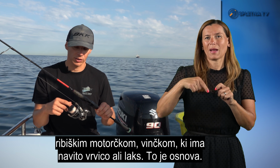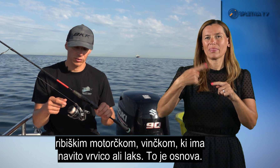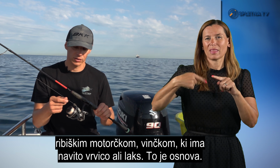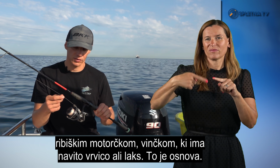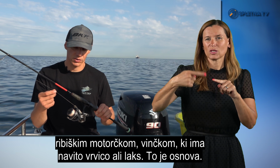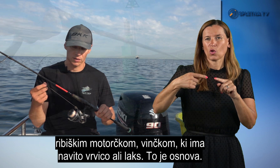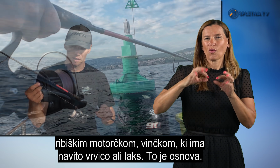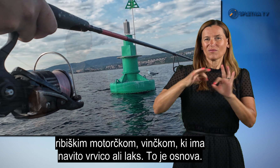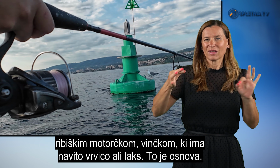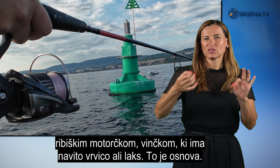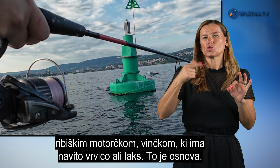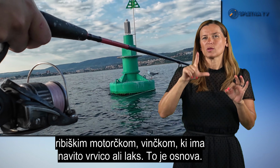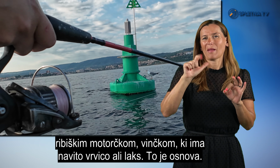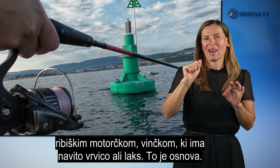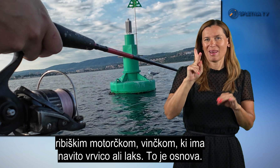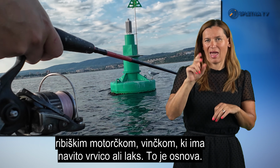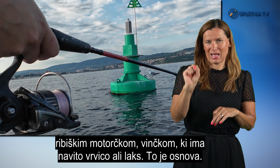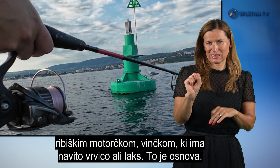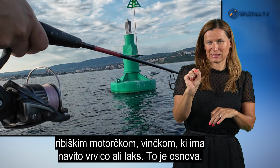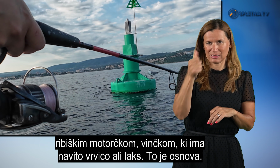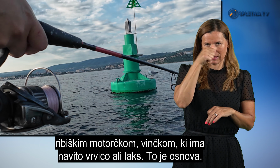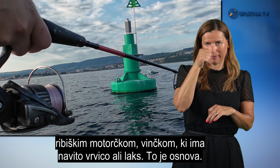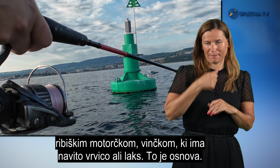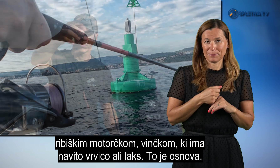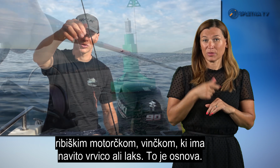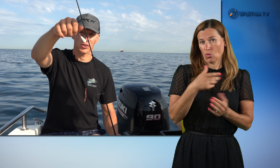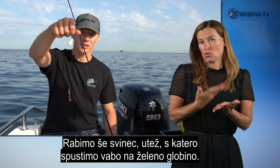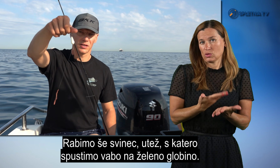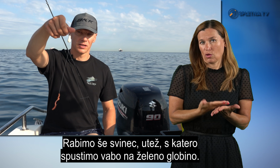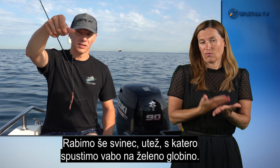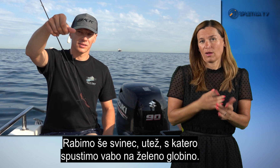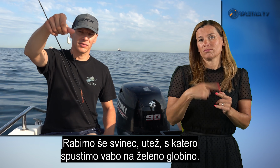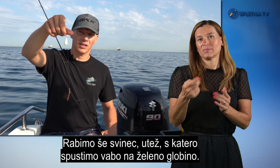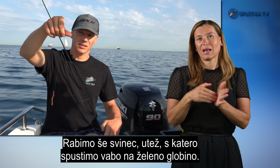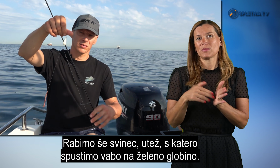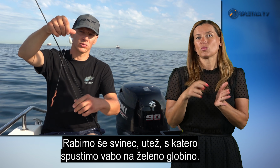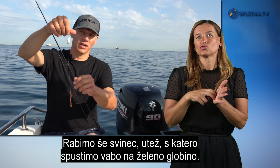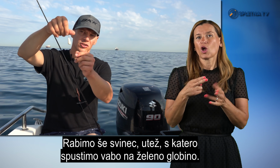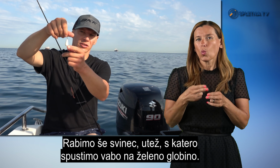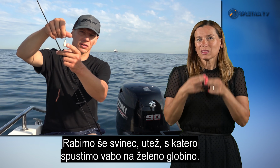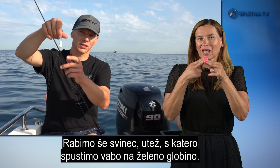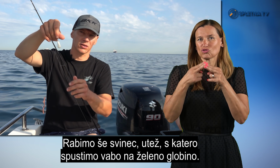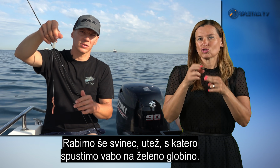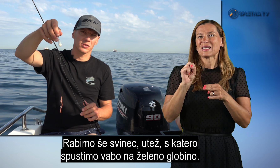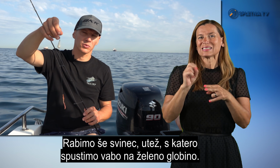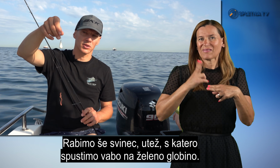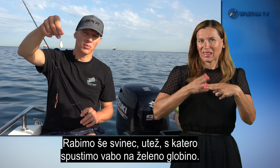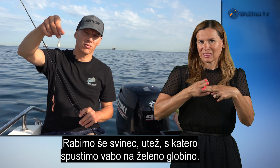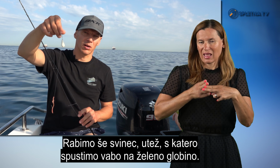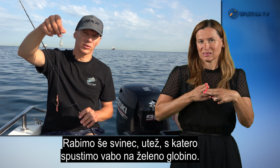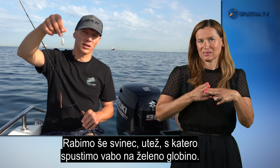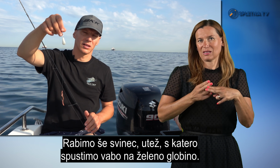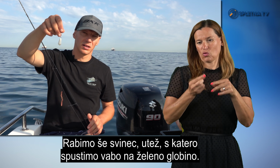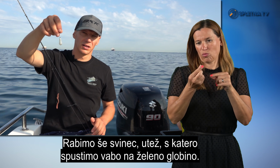gor navito vrvico ali laks. To je osnova, rabimo še svinec, utež, katero